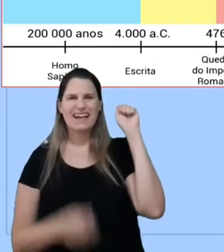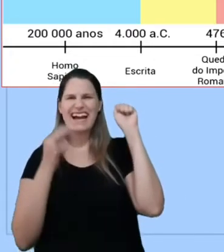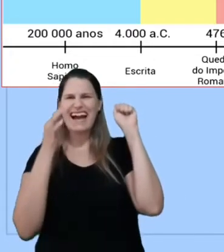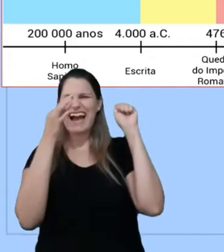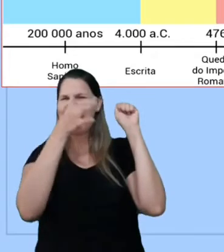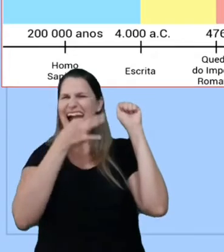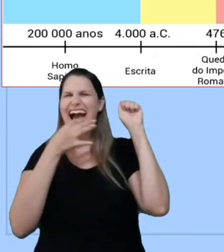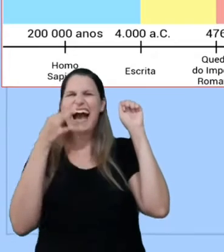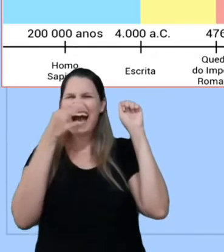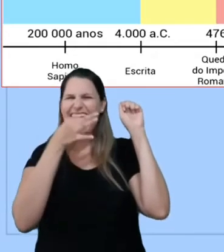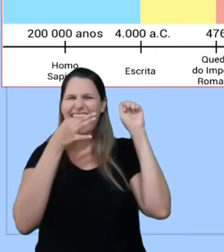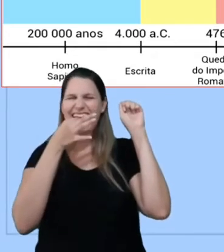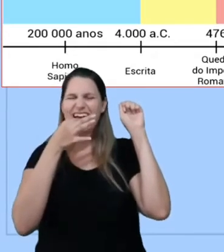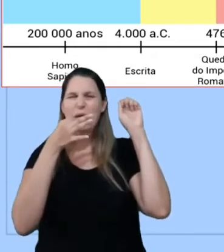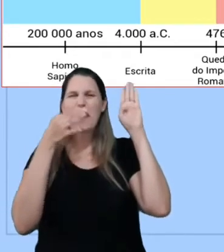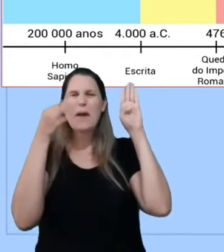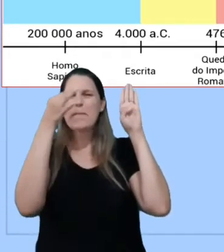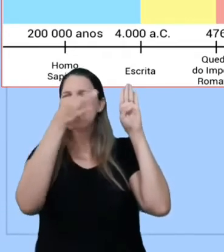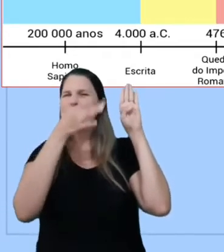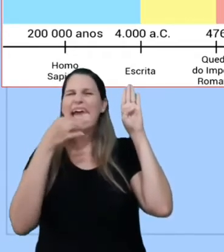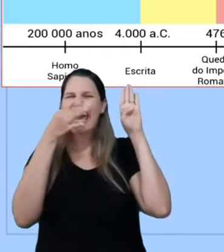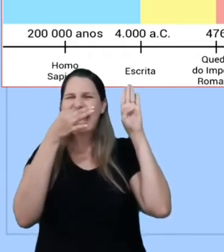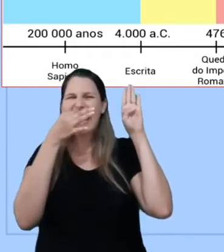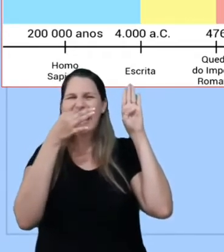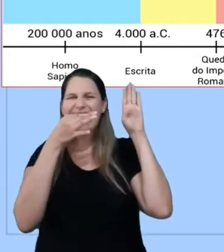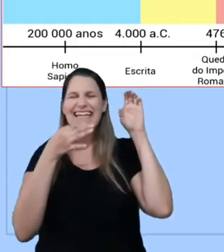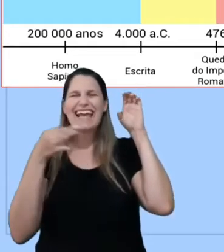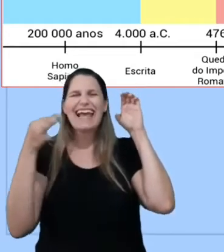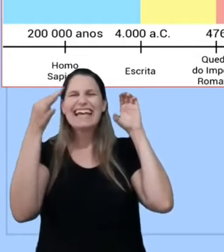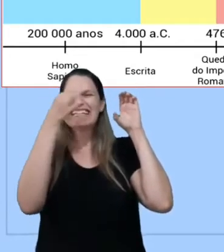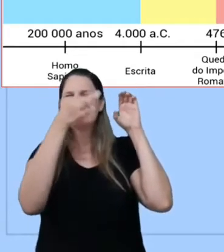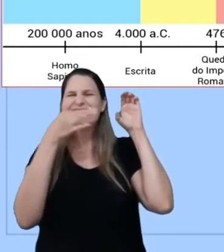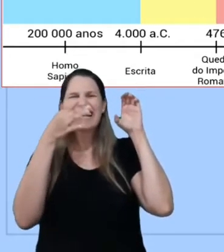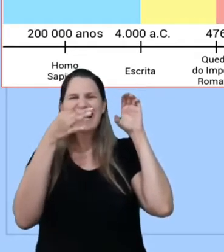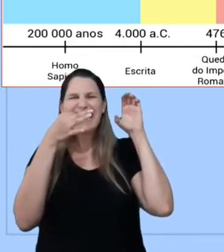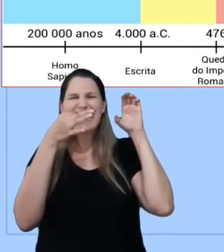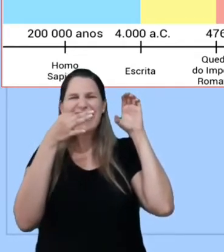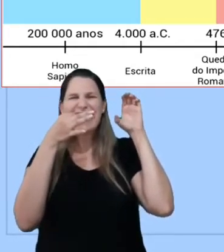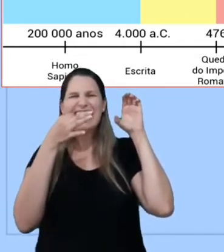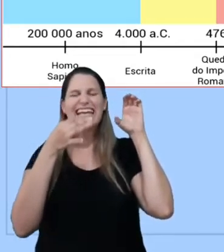Ele utilizava para ensinar os surdos na oralização.